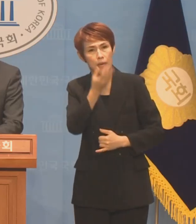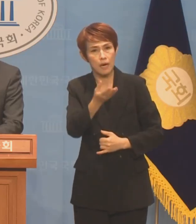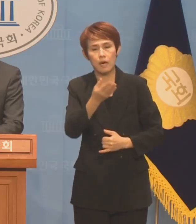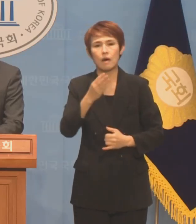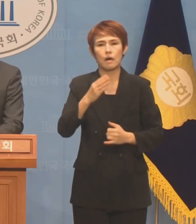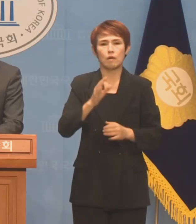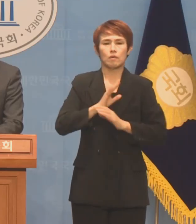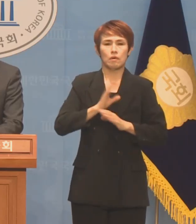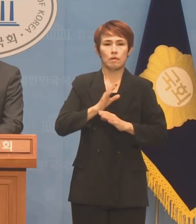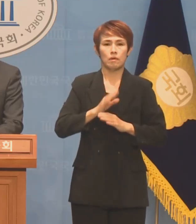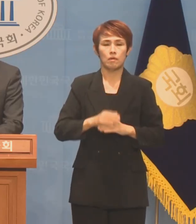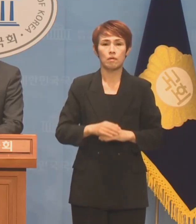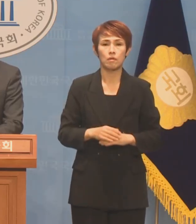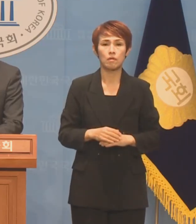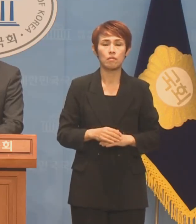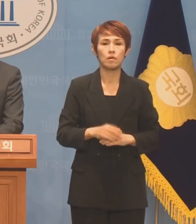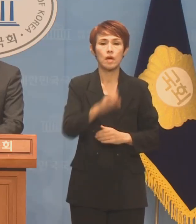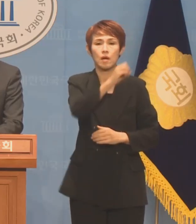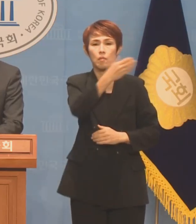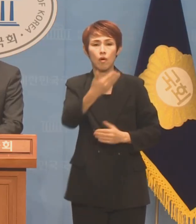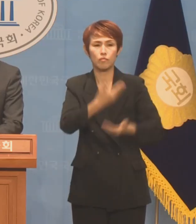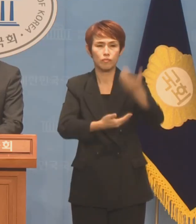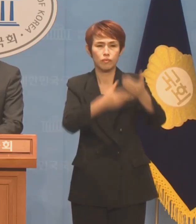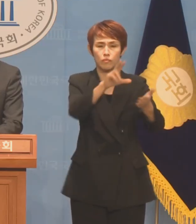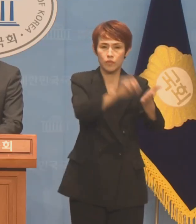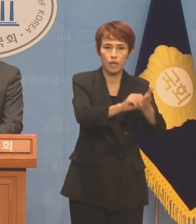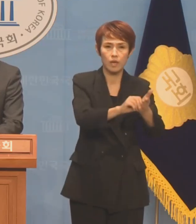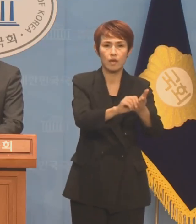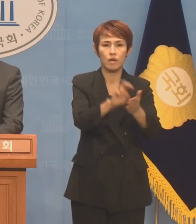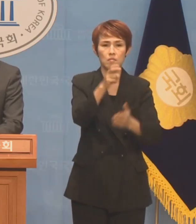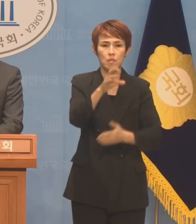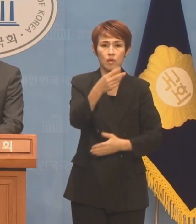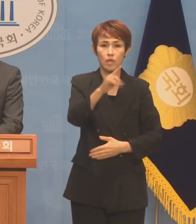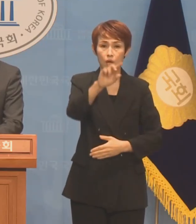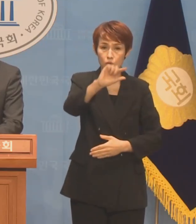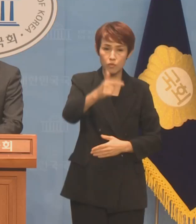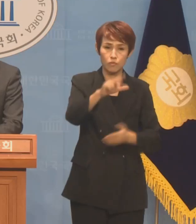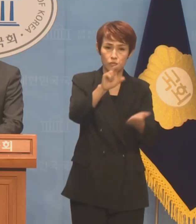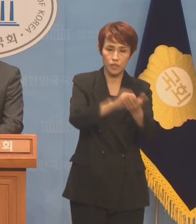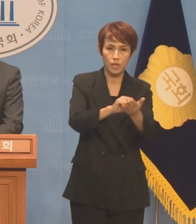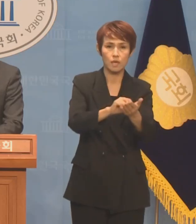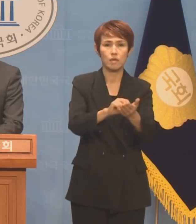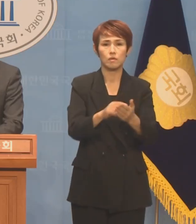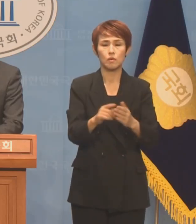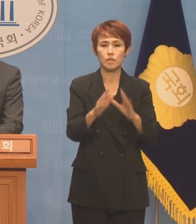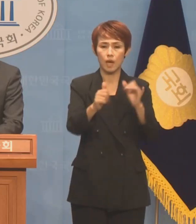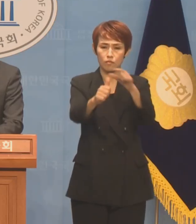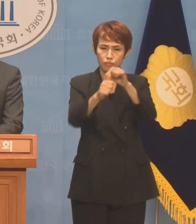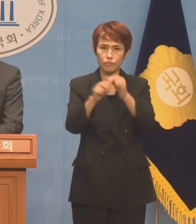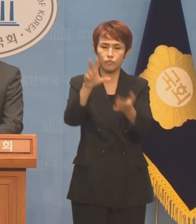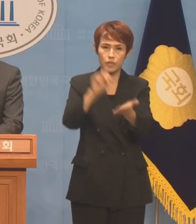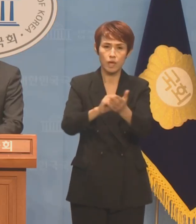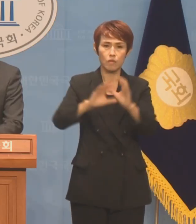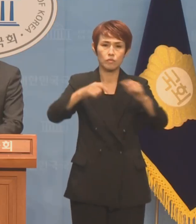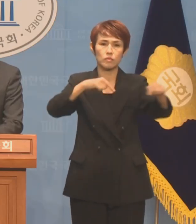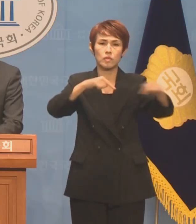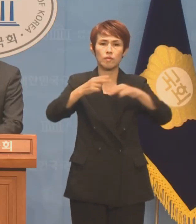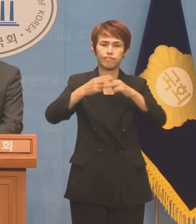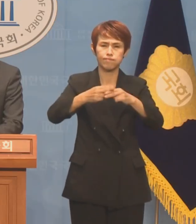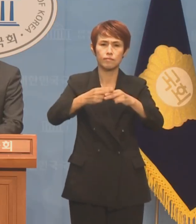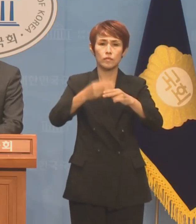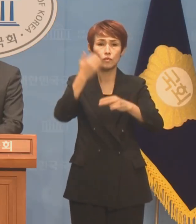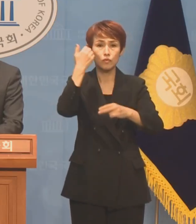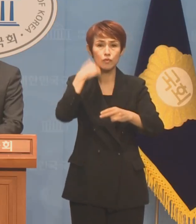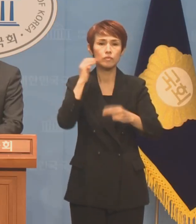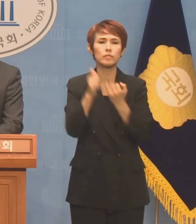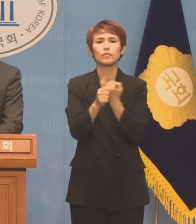관저 이전, 양평 고속도로 게이트, 명태균 게이트, 인사 개입 의혹 등 국정 개입, 국정농단의 주요